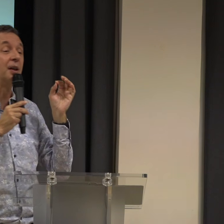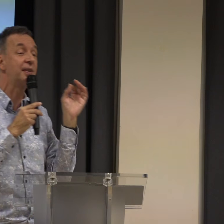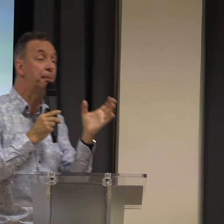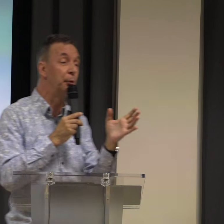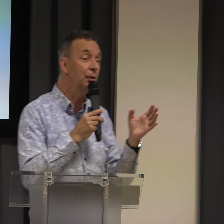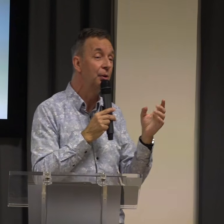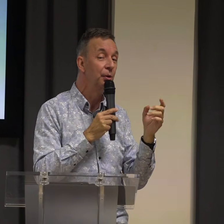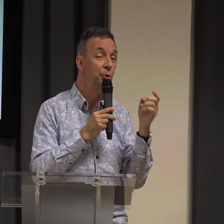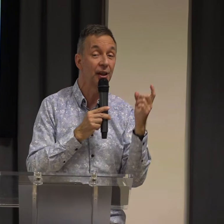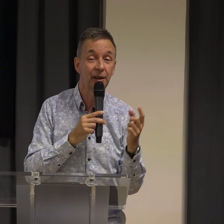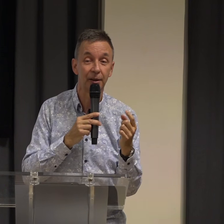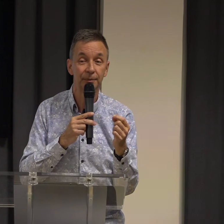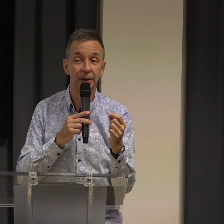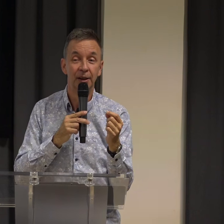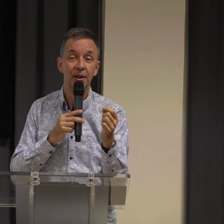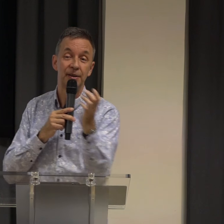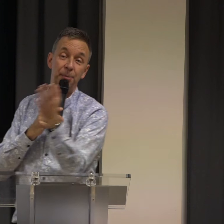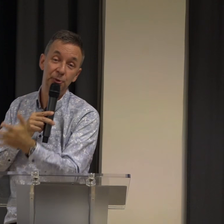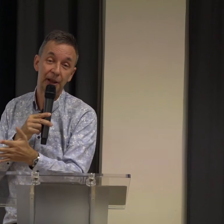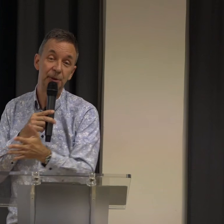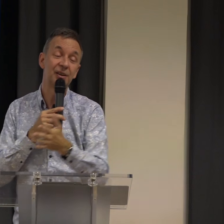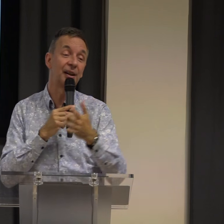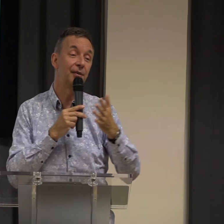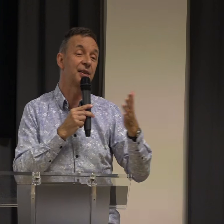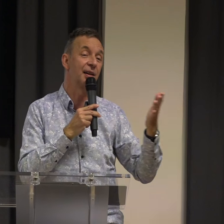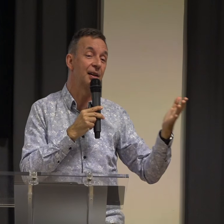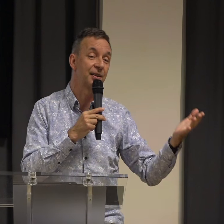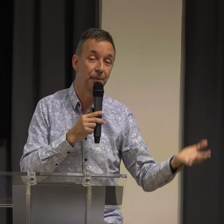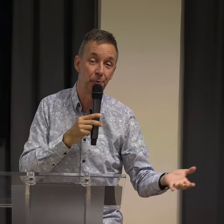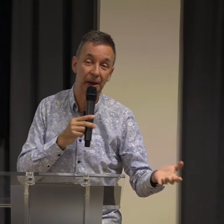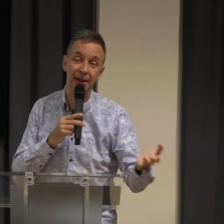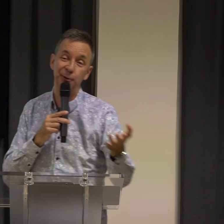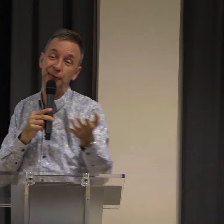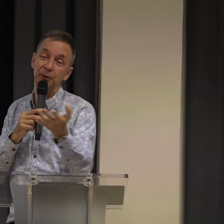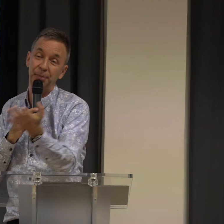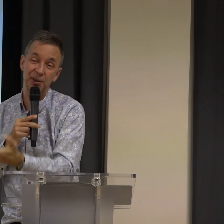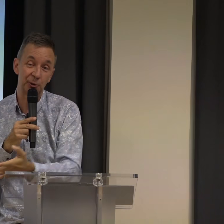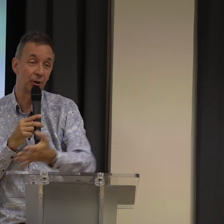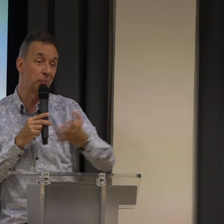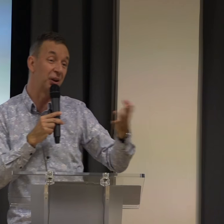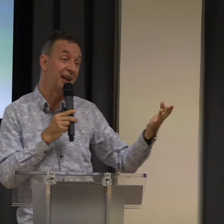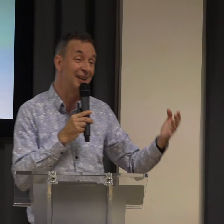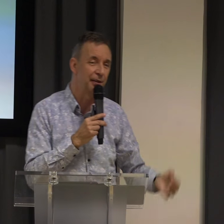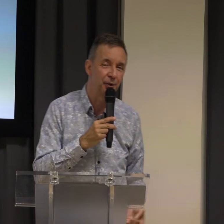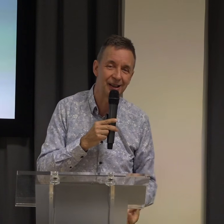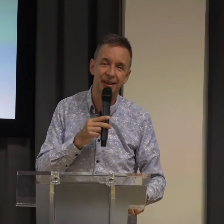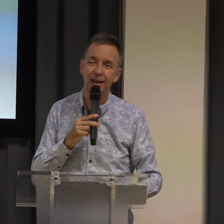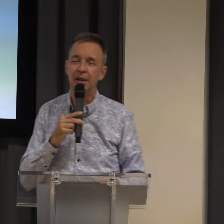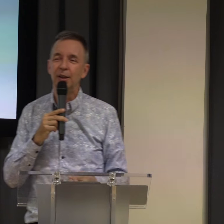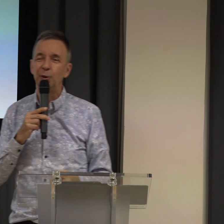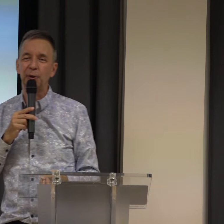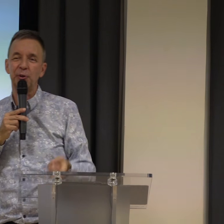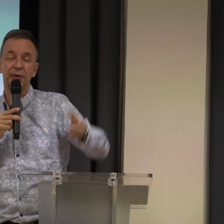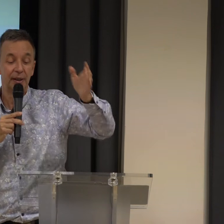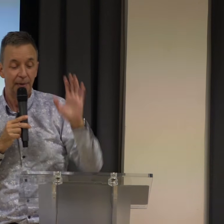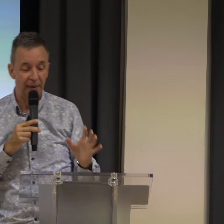que ça peut nous guérir. Ça peut nous administrer un vaccin, ça peut permettre de faire une prise de sang pour analyser, voir l'état